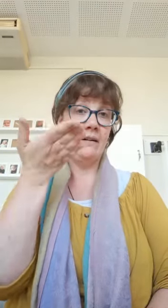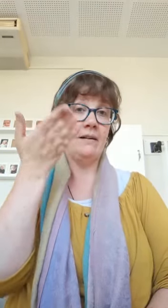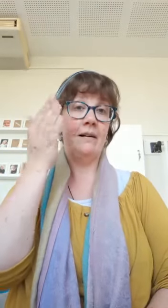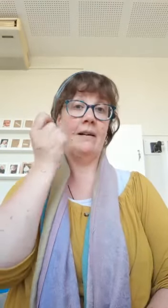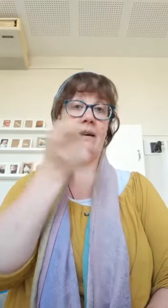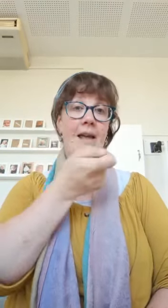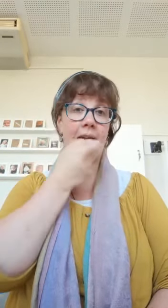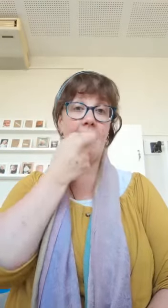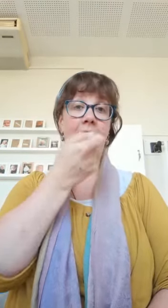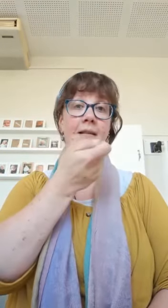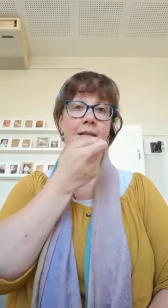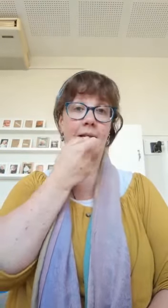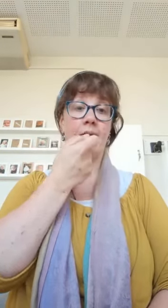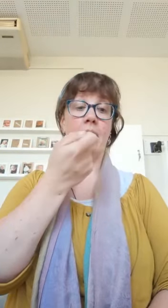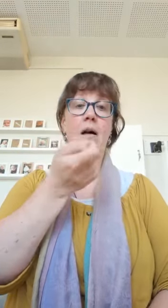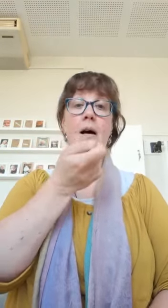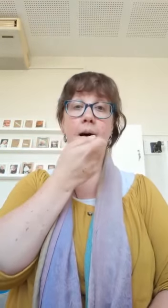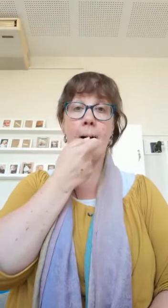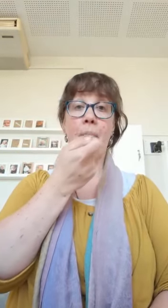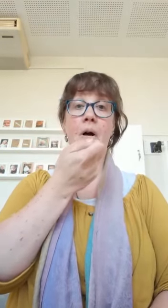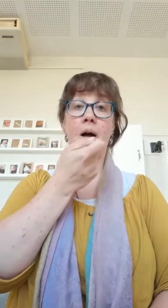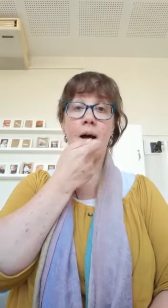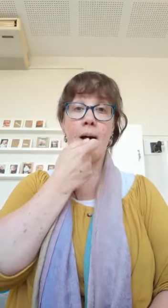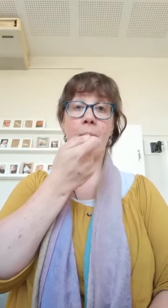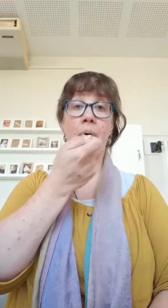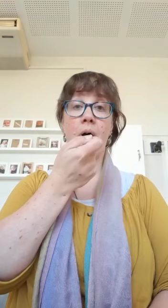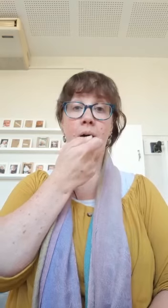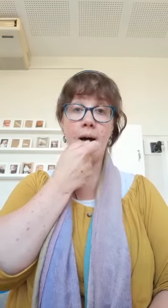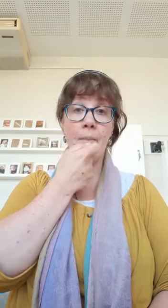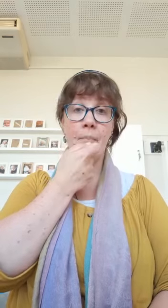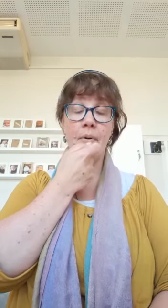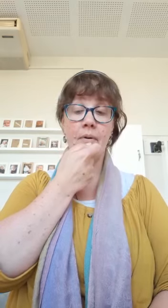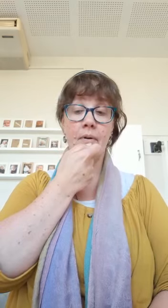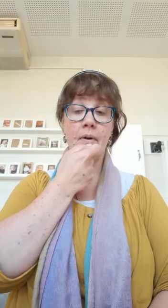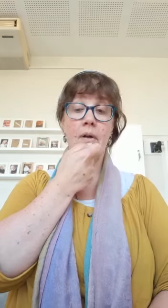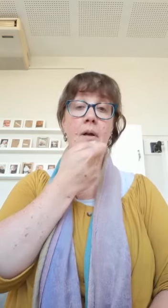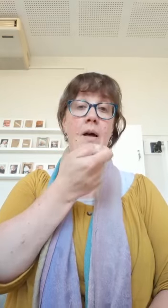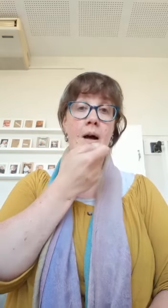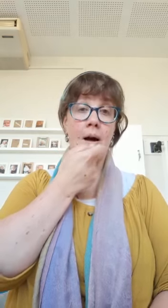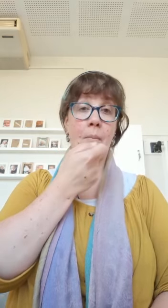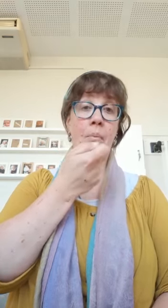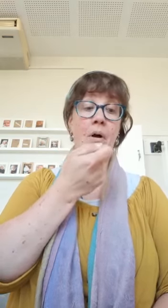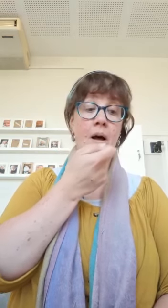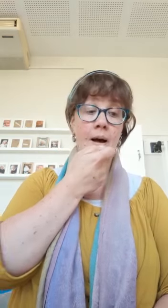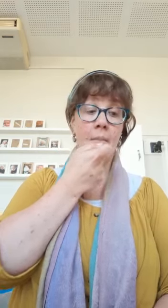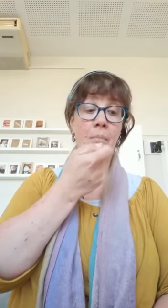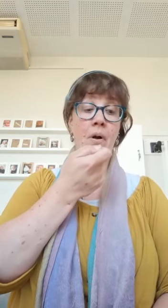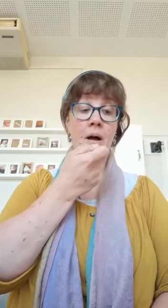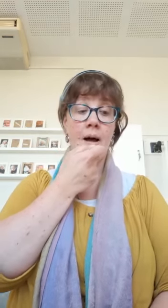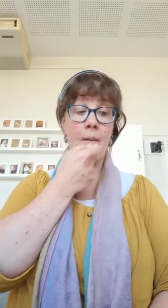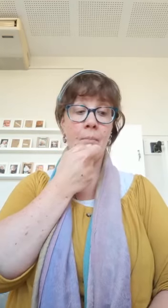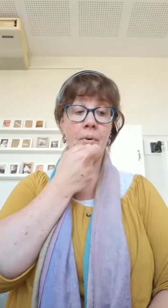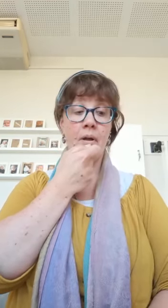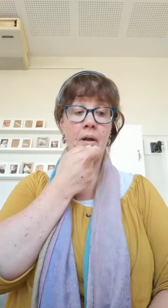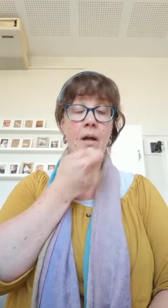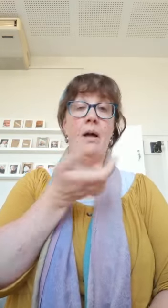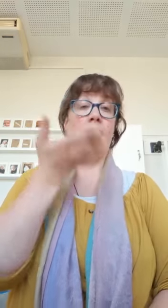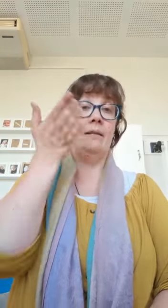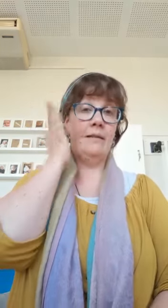Smakelijk eten, hap, hap, hap, hap, hap, hap. Dat